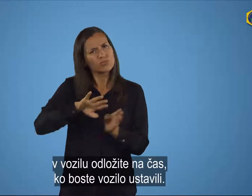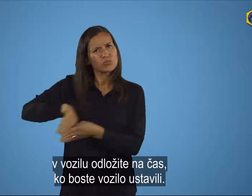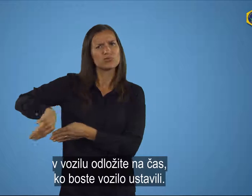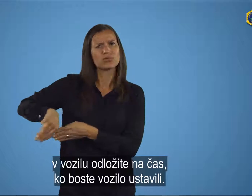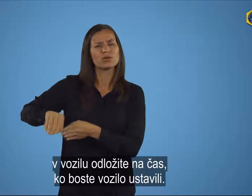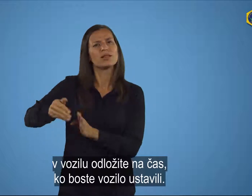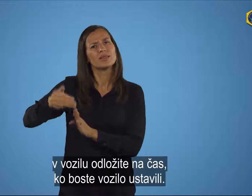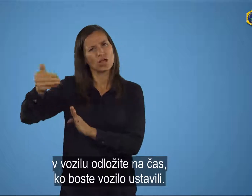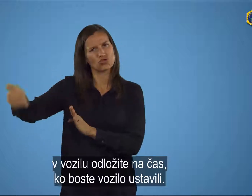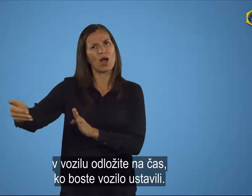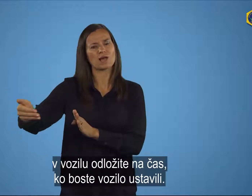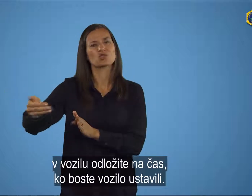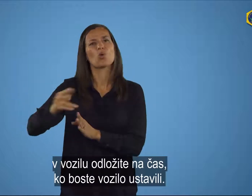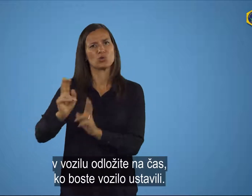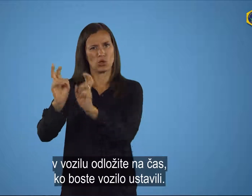boste vozilo ustavili.